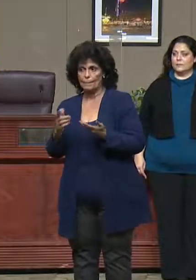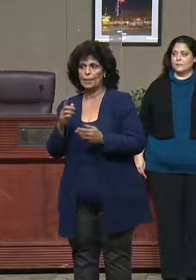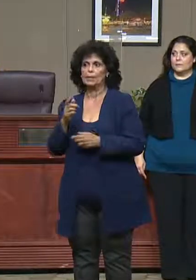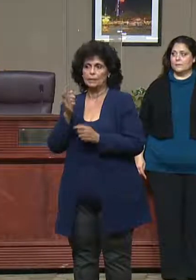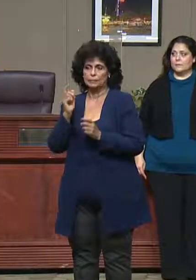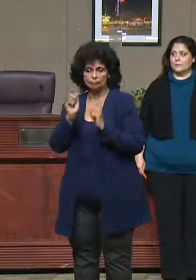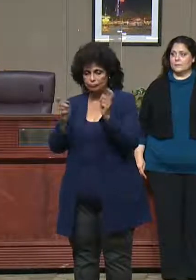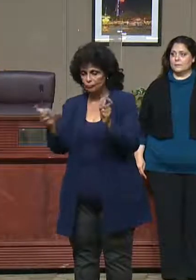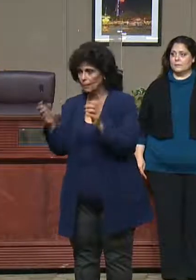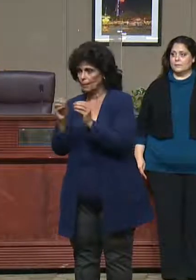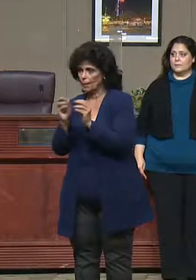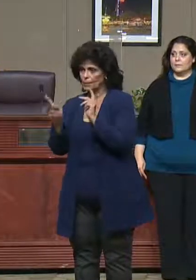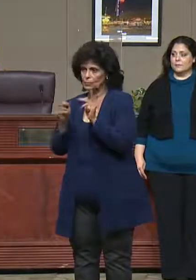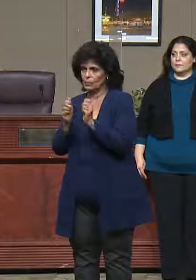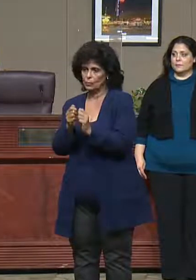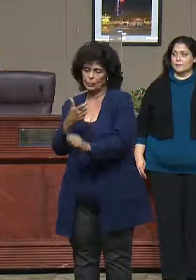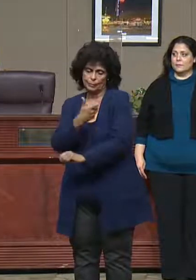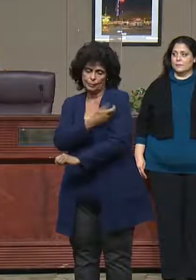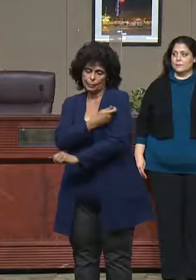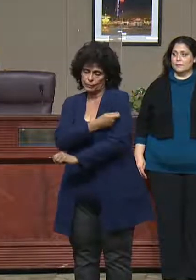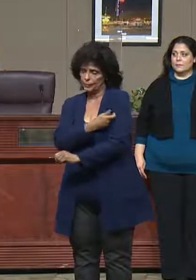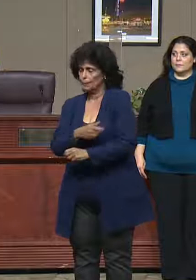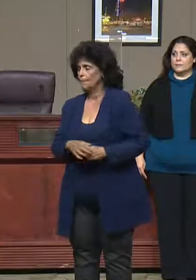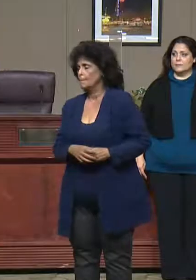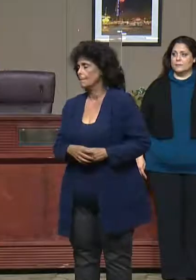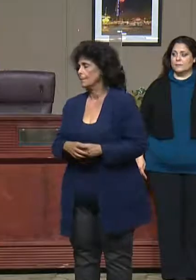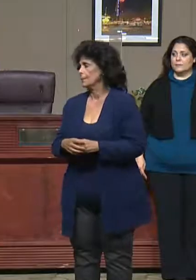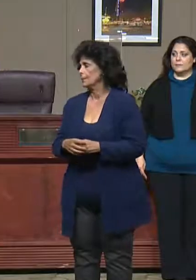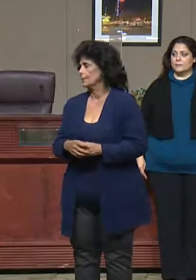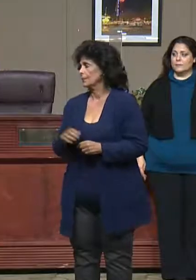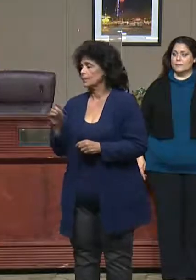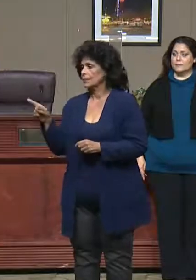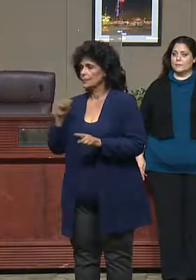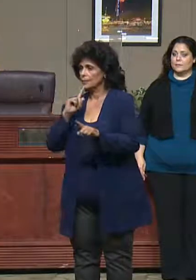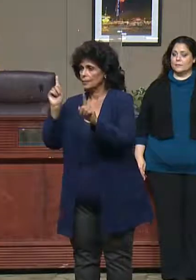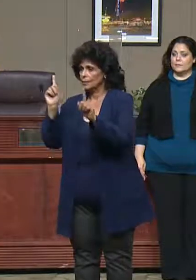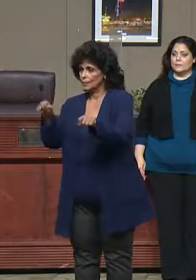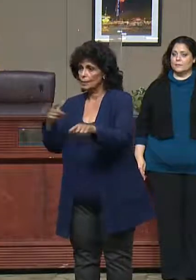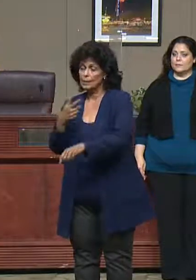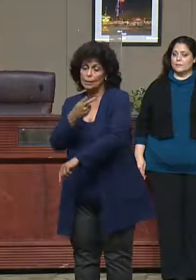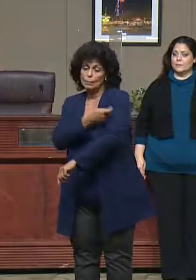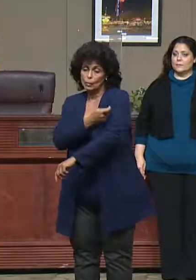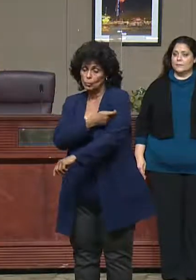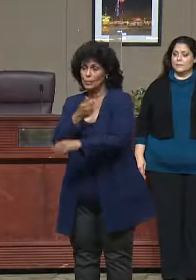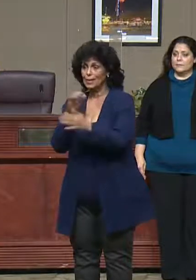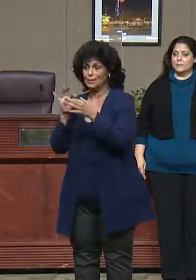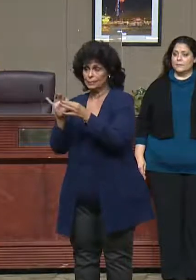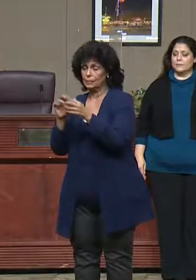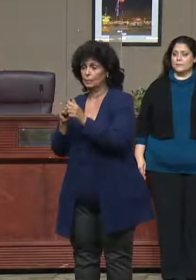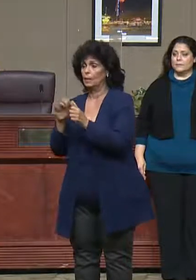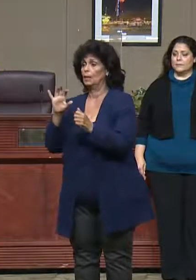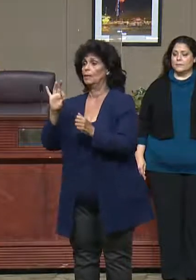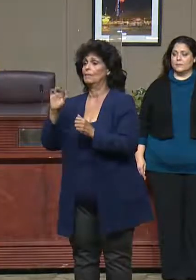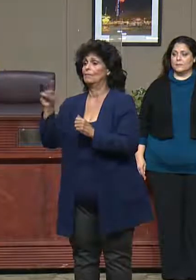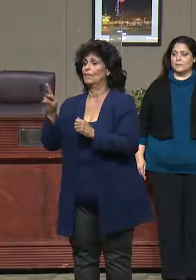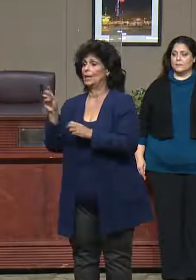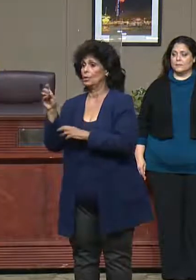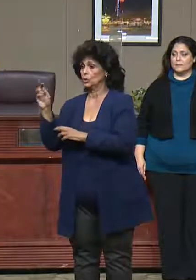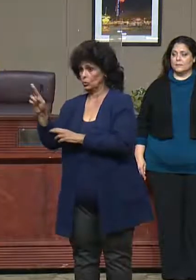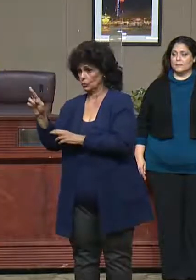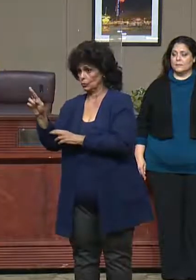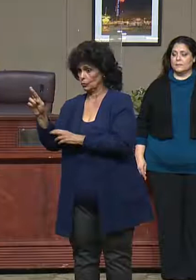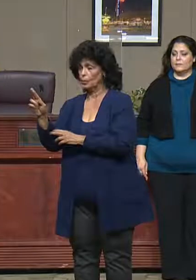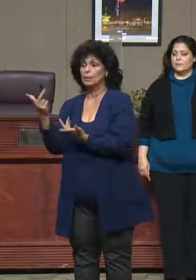Moderna. Pues con la vacuna de Pfizer está siendo administrada inicialmente